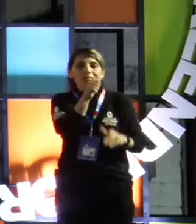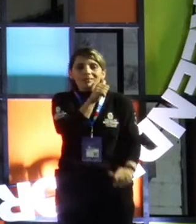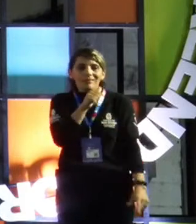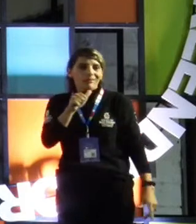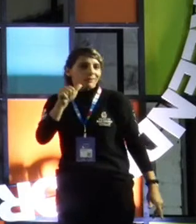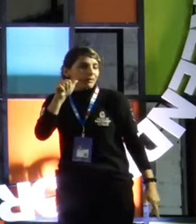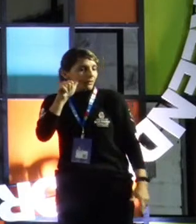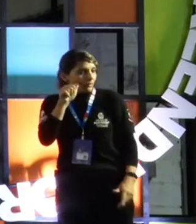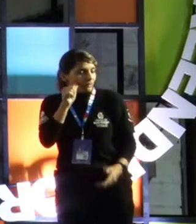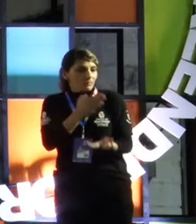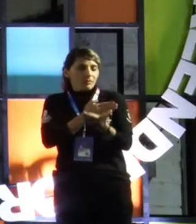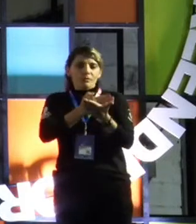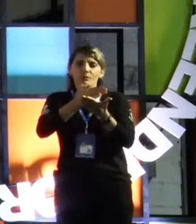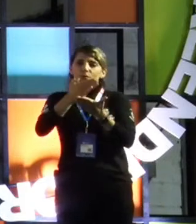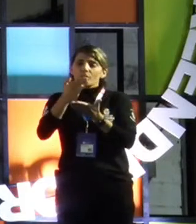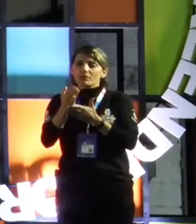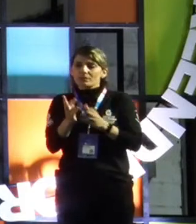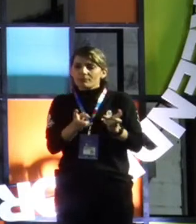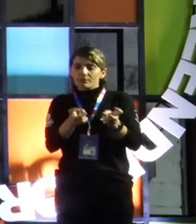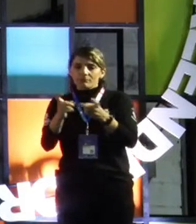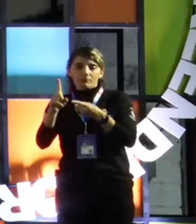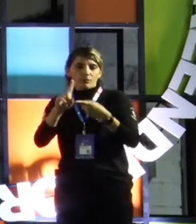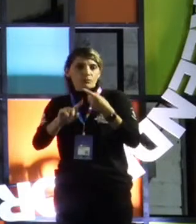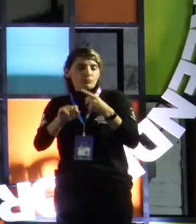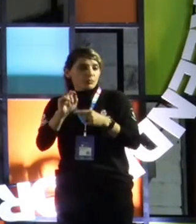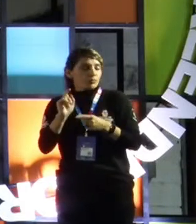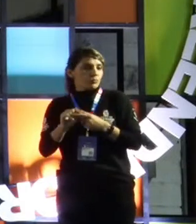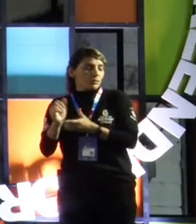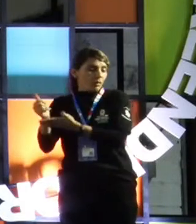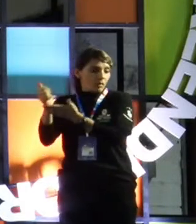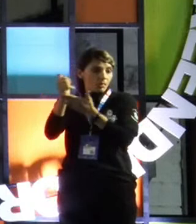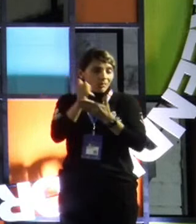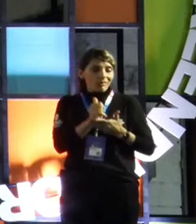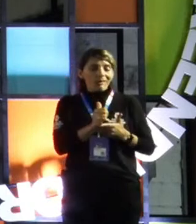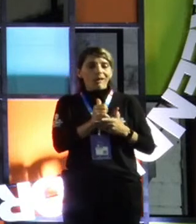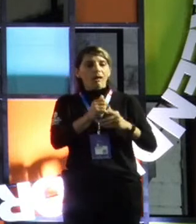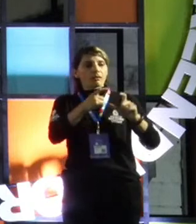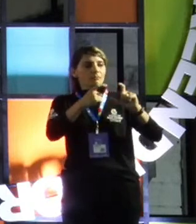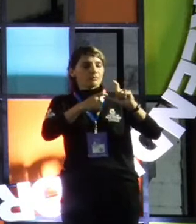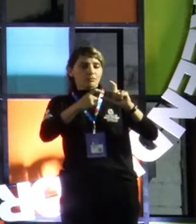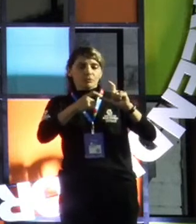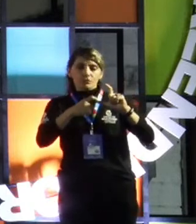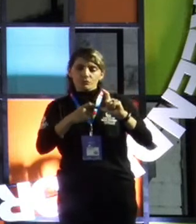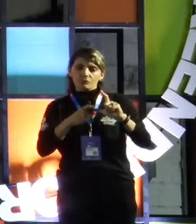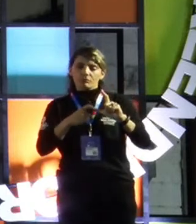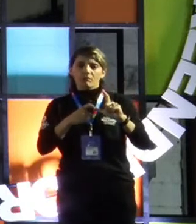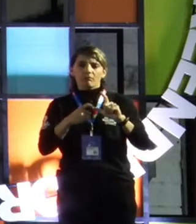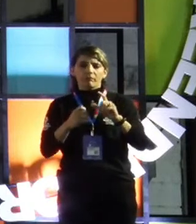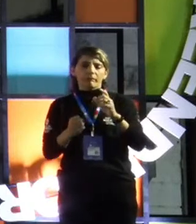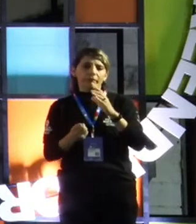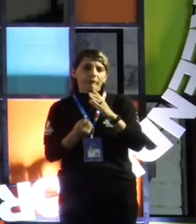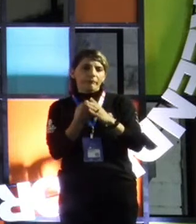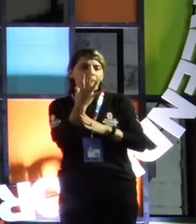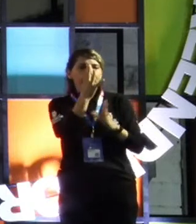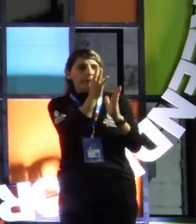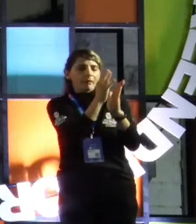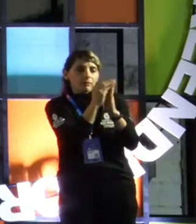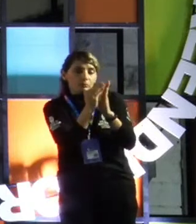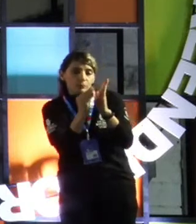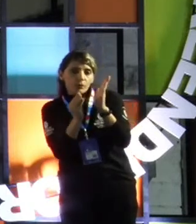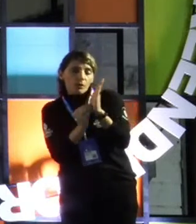E você está começando ali na sua rede social, no teu TikTok, faz um monte de review. Faz unboxing, se esse for o teu